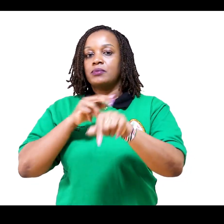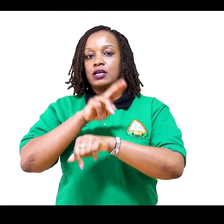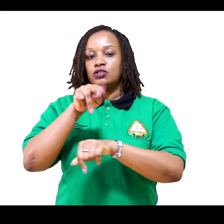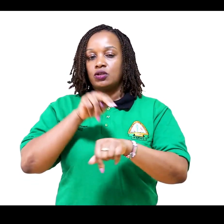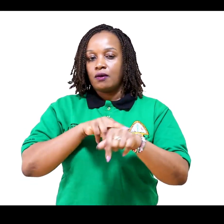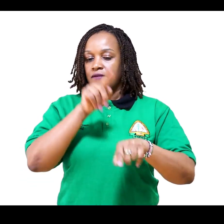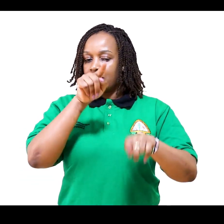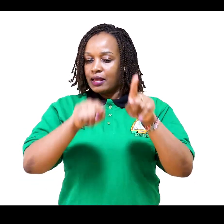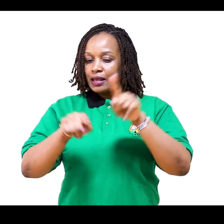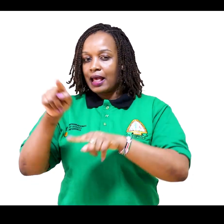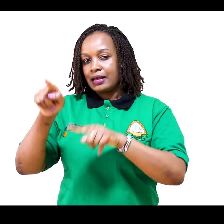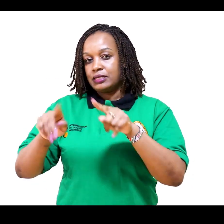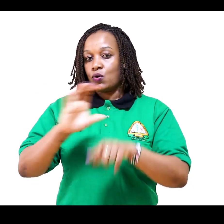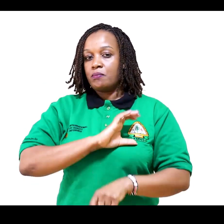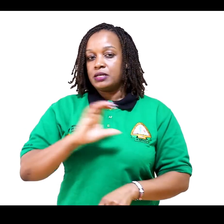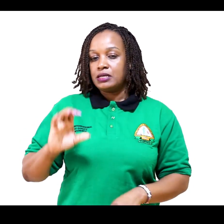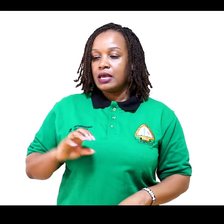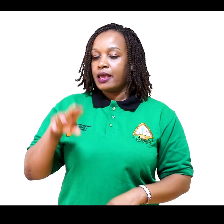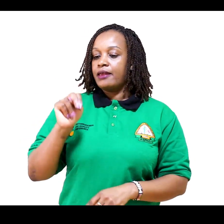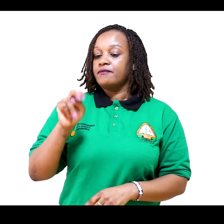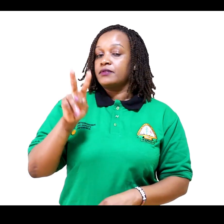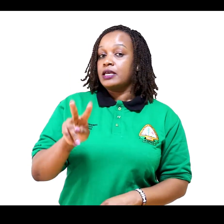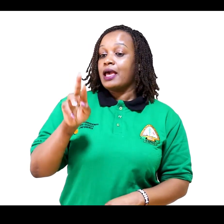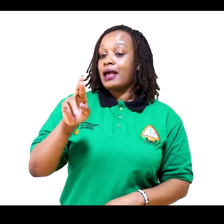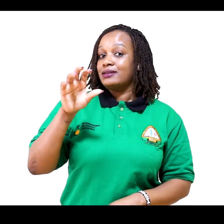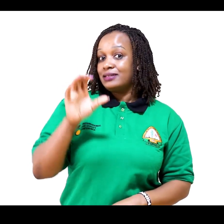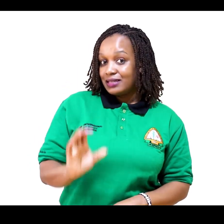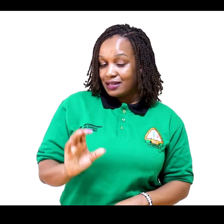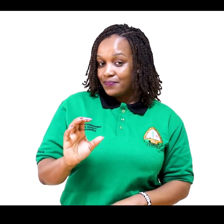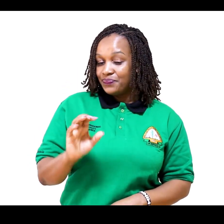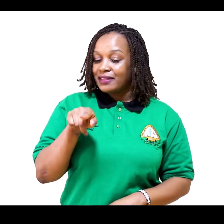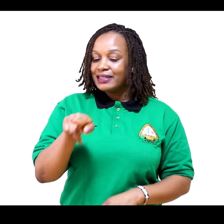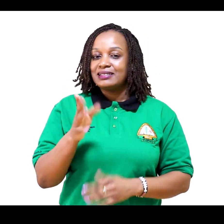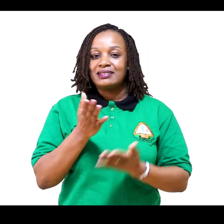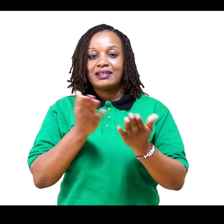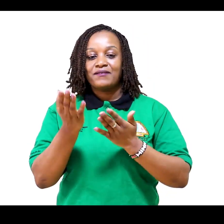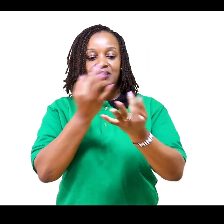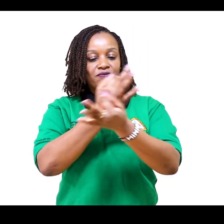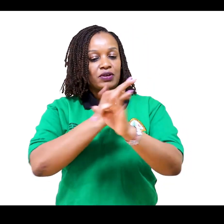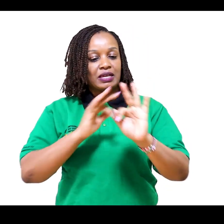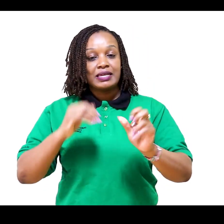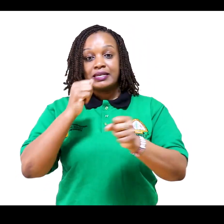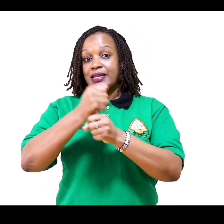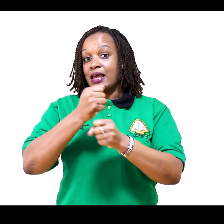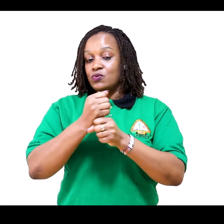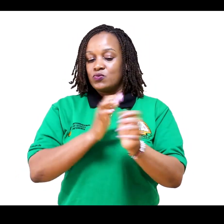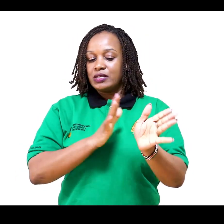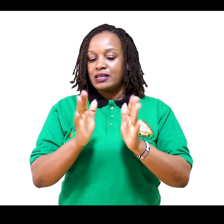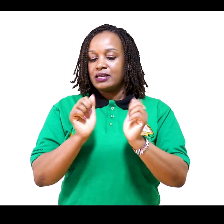Kitaifa ya Utoaji wa Aina Mbalimbali NVRC. Huduma hii haina malipo na inafanywa ndani ya siku 10